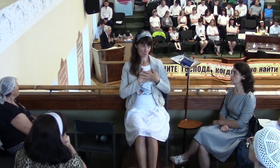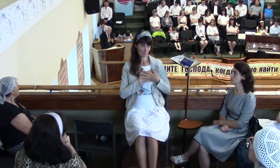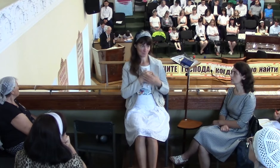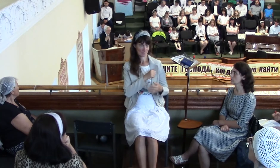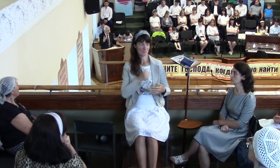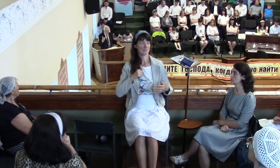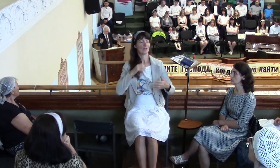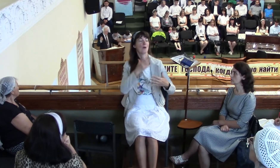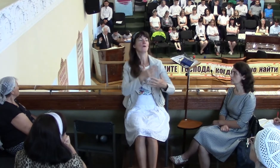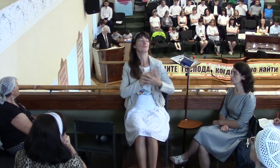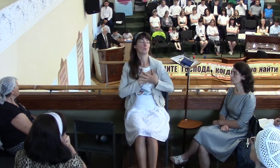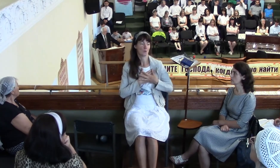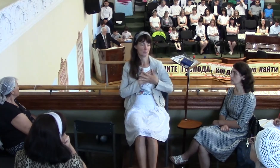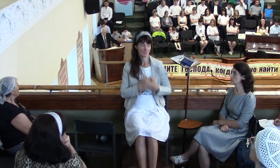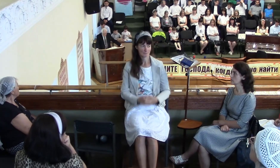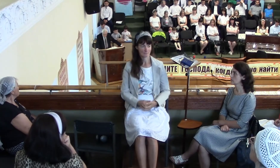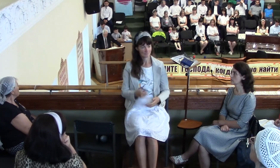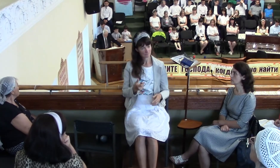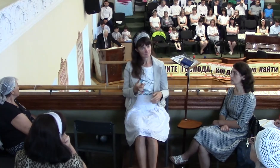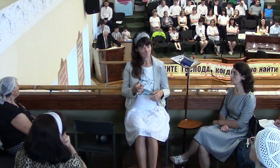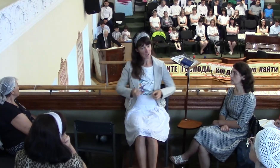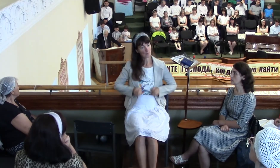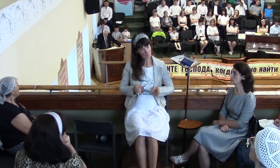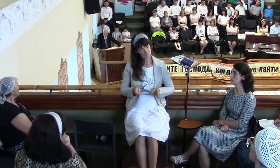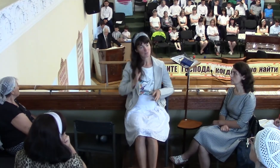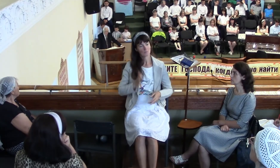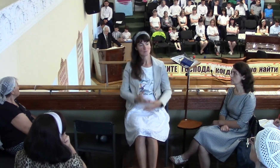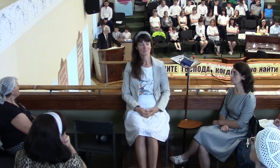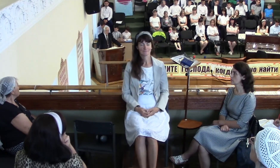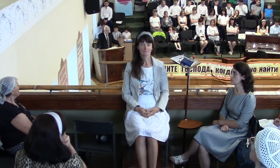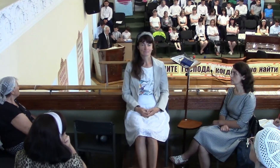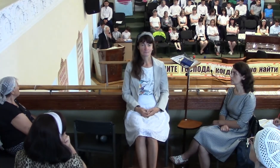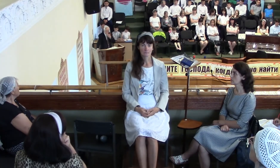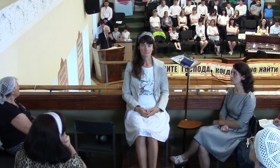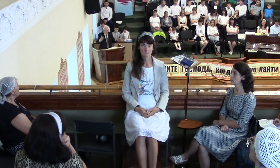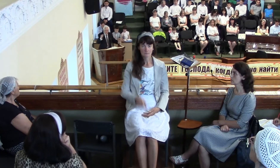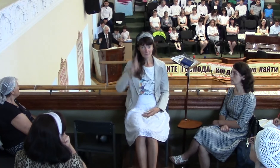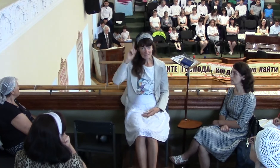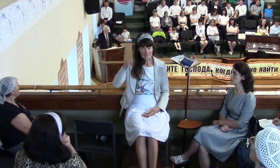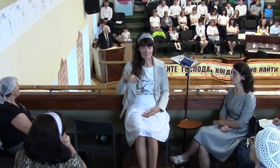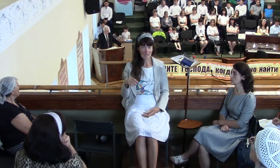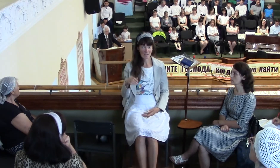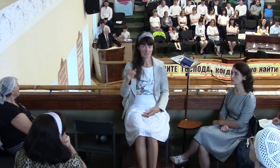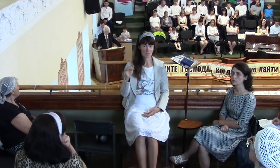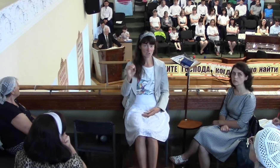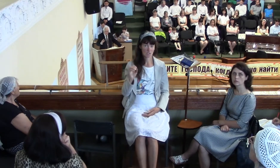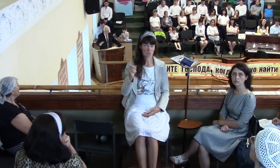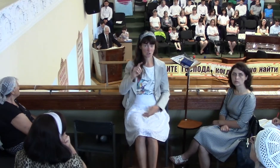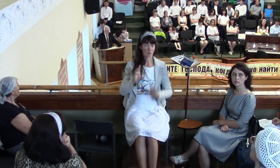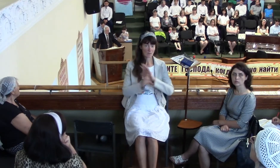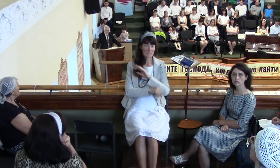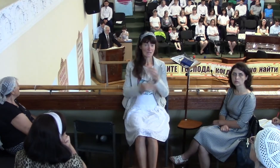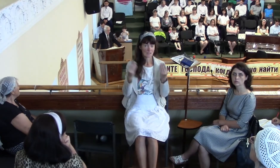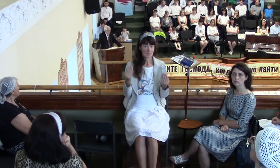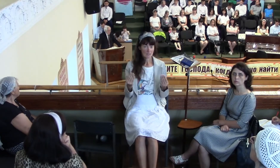стиха. Обратите внимание, 2 Тимофею, 3 глава, 1, 2 стих. Значит, что в последние